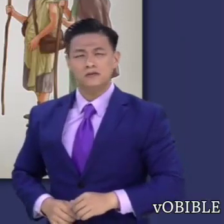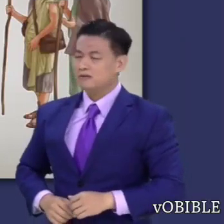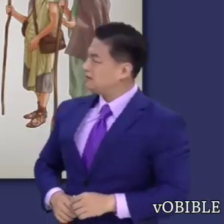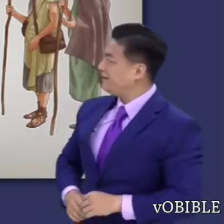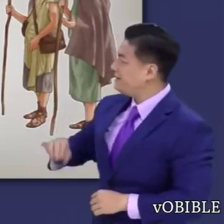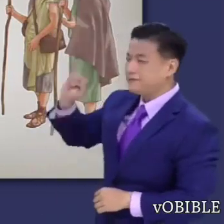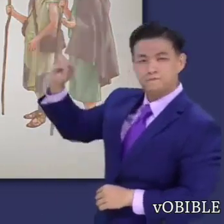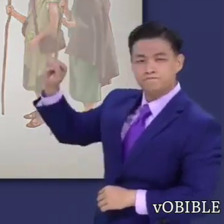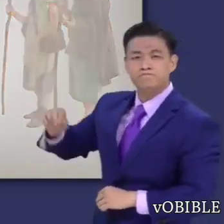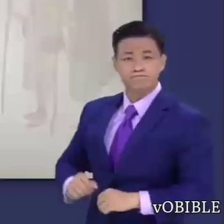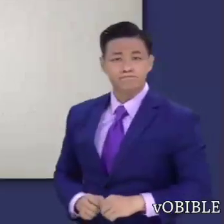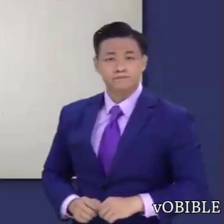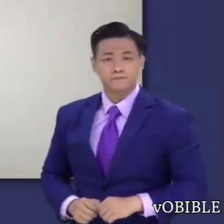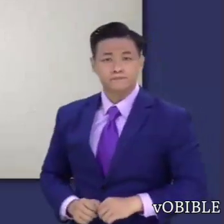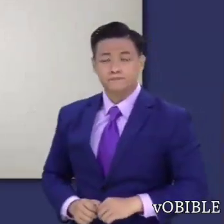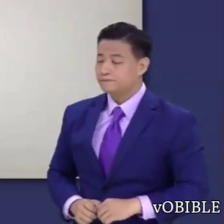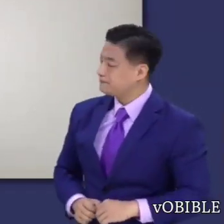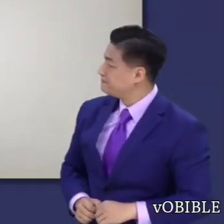待弟兄的人赶出会众。